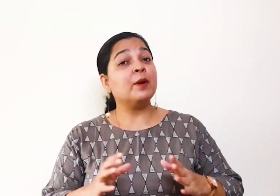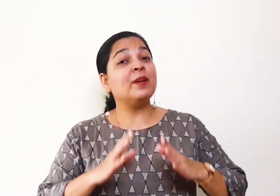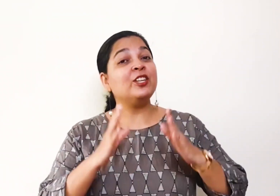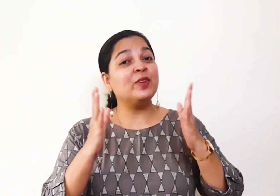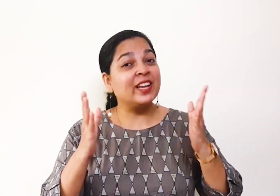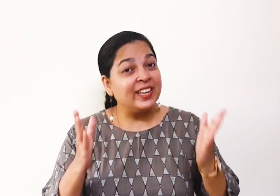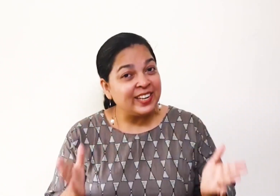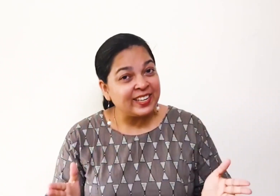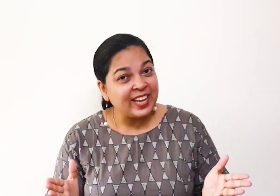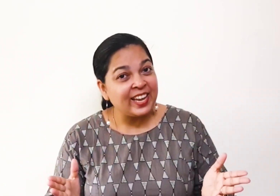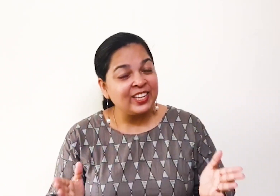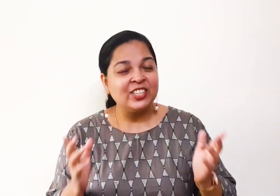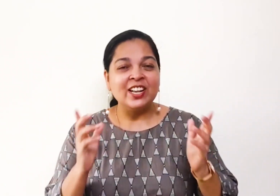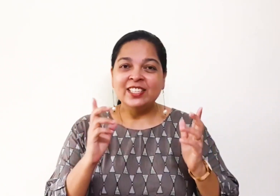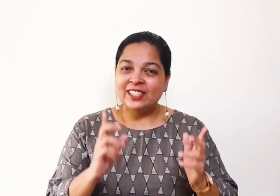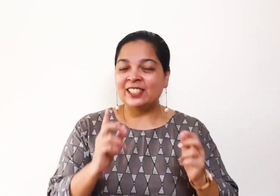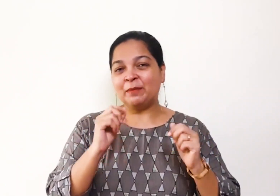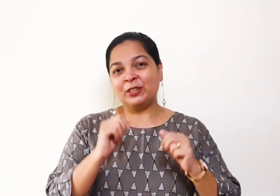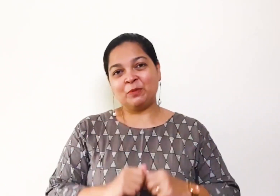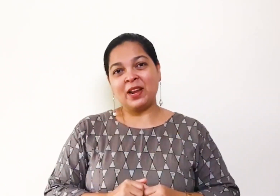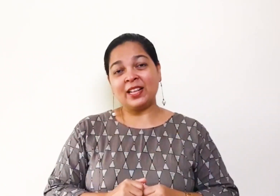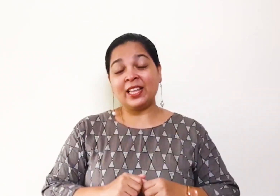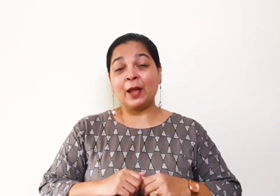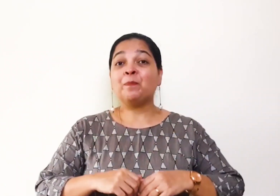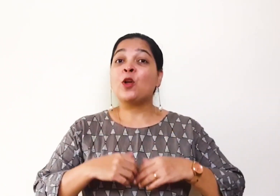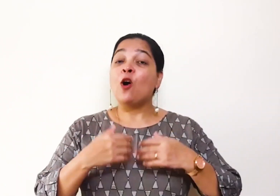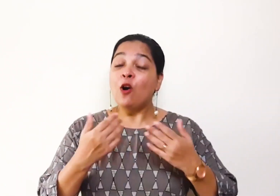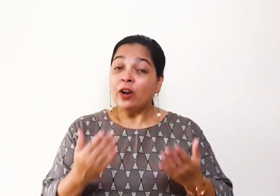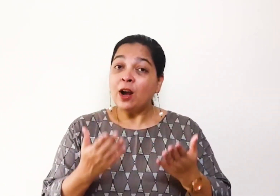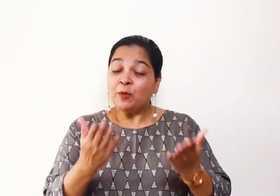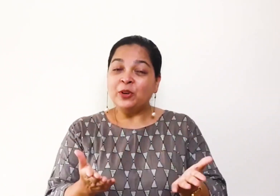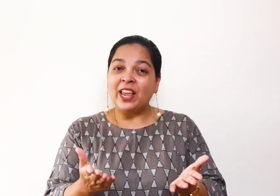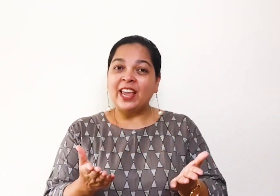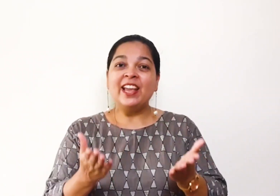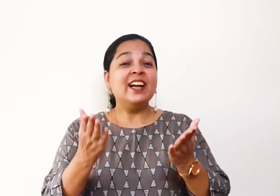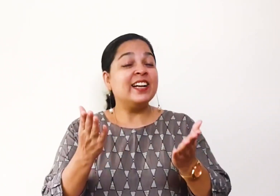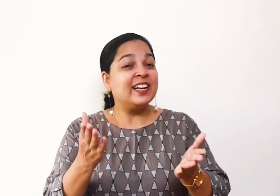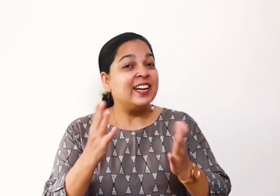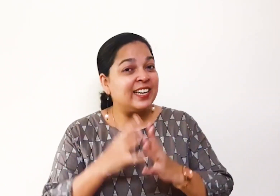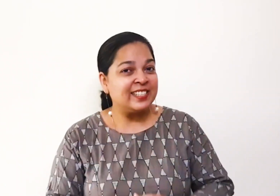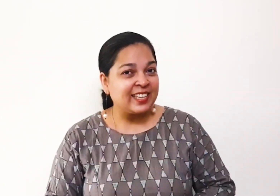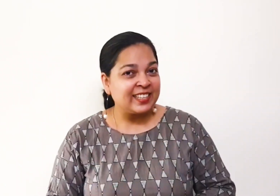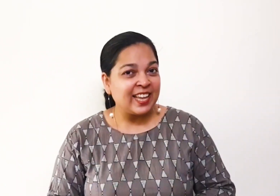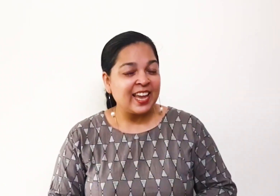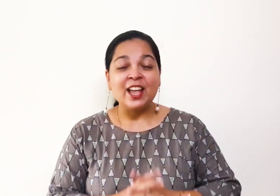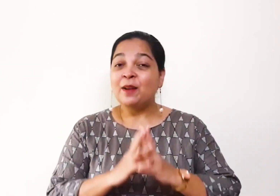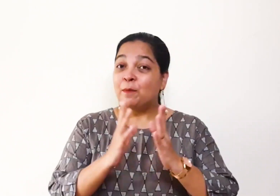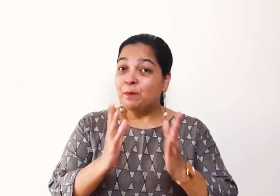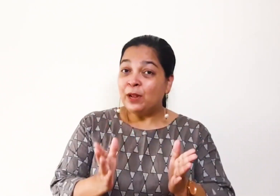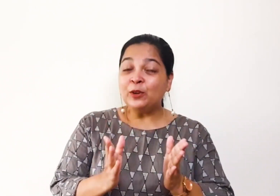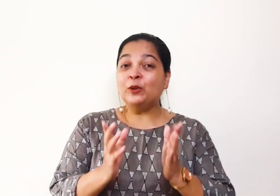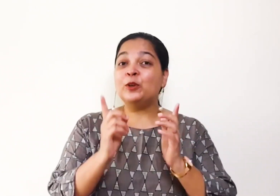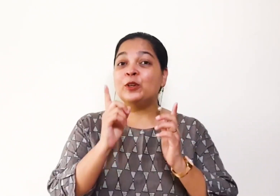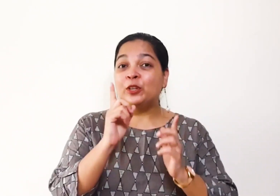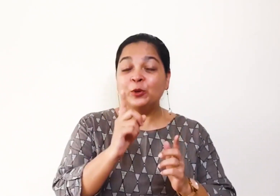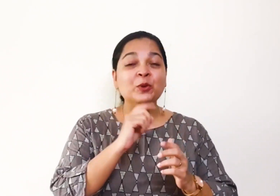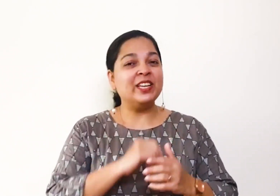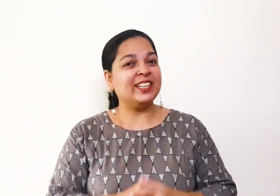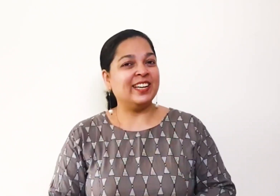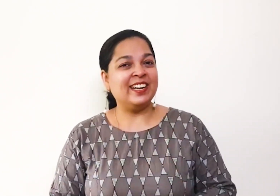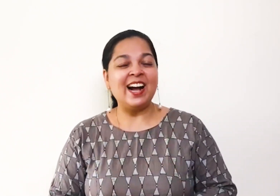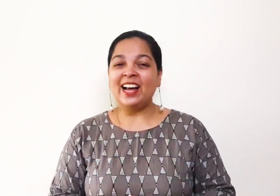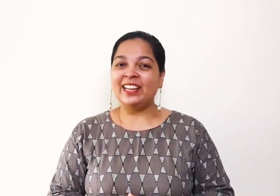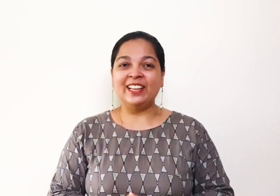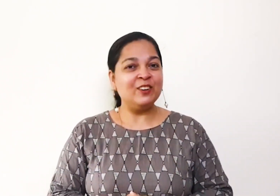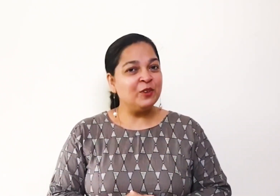इच्छा परमेश्वरंक निर्देश बुझि पारुछंति एवं परमेश्वरंक वाक्य पालन करिपारुछंती नोहंक भली। प्रेस